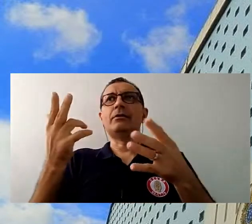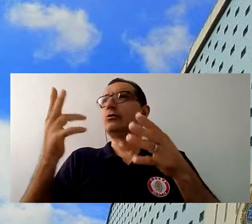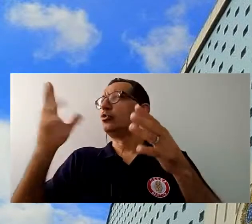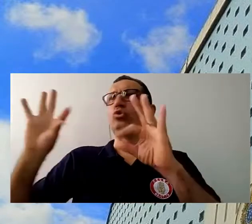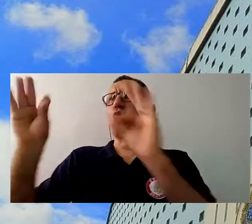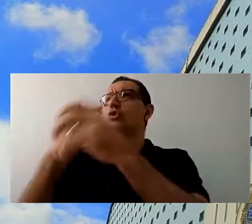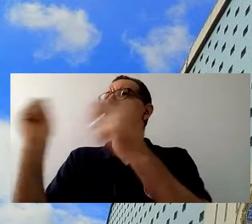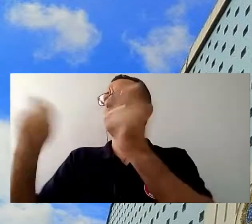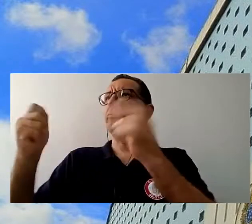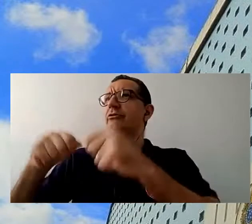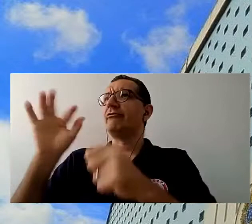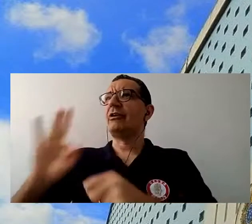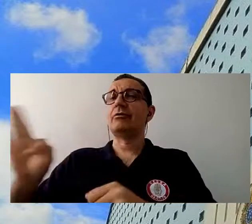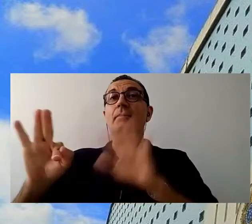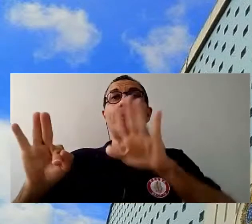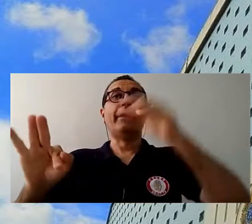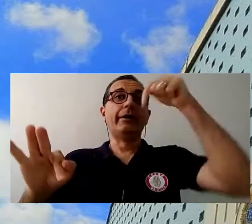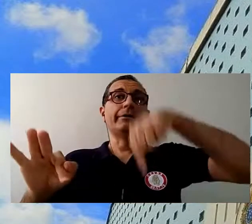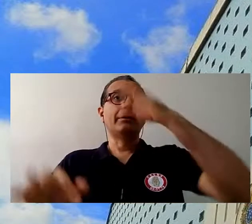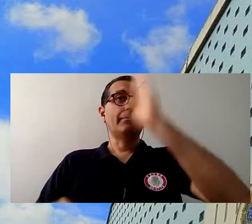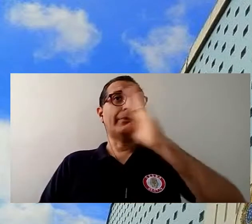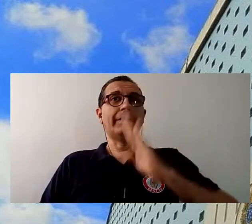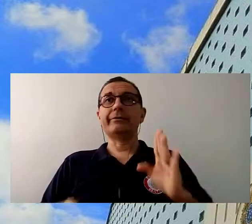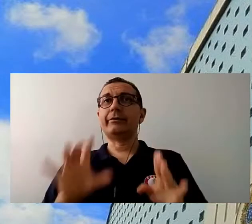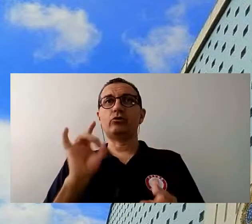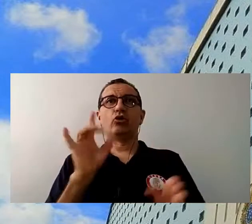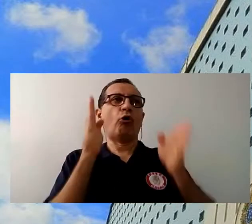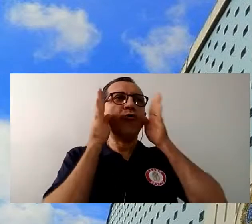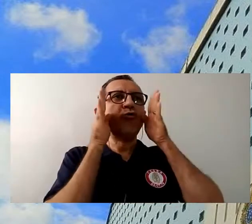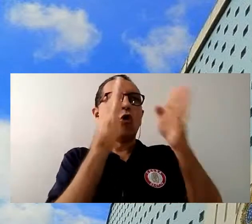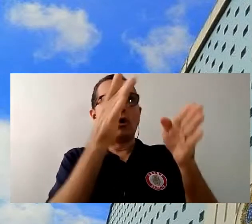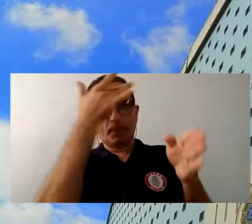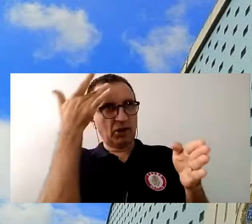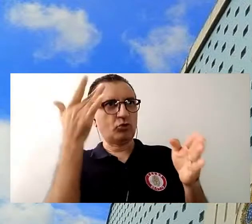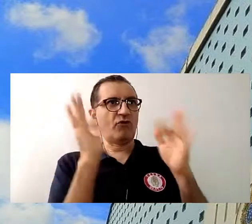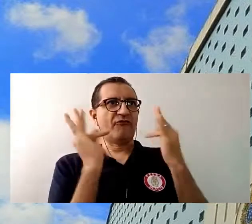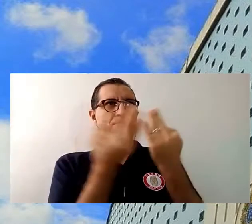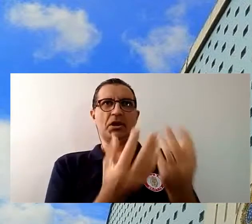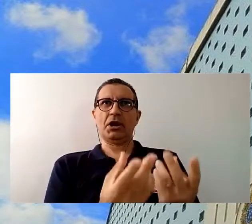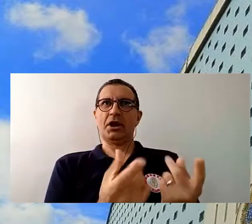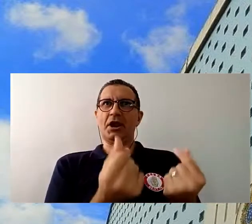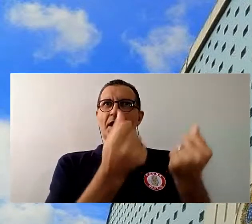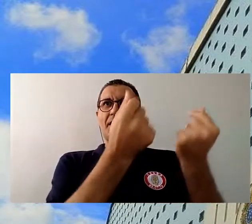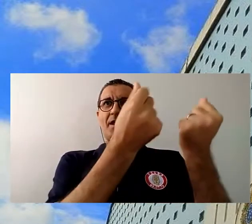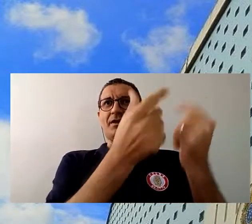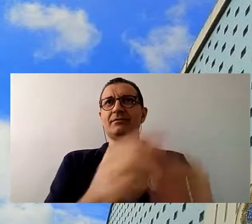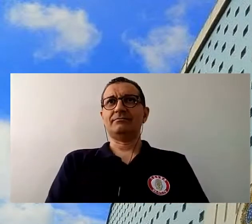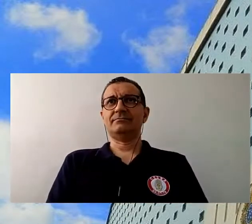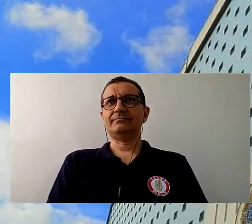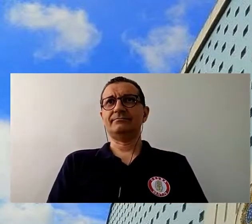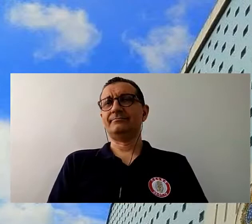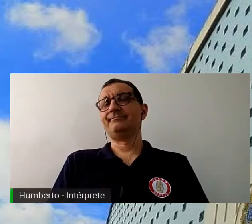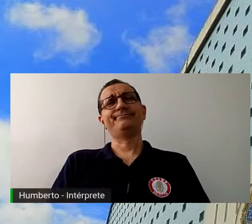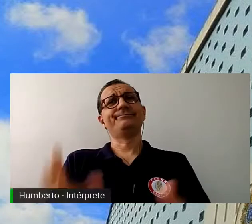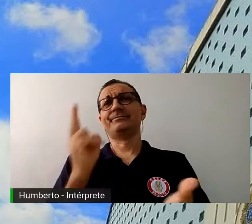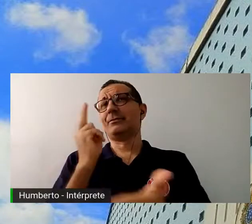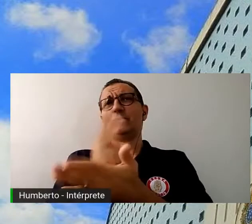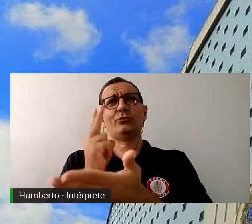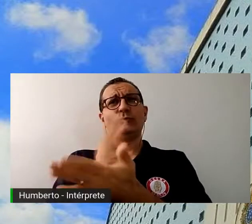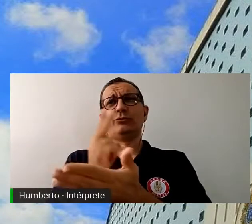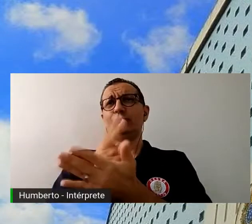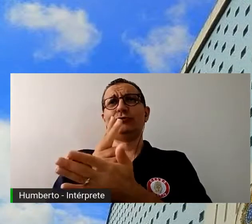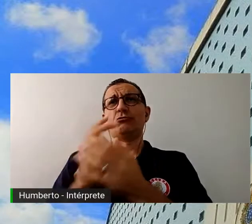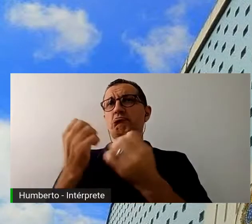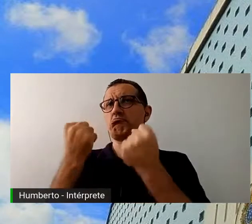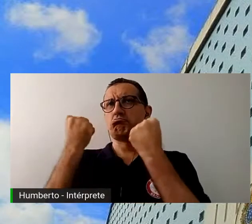e agora muito mais através de um golpe na democracia em 2016. Eles continuam no poder como sempre estiveram. Há um